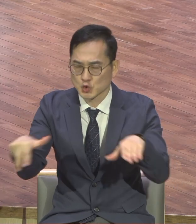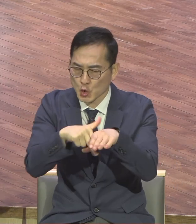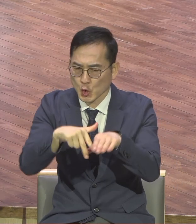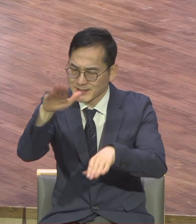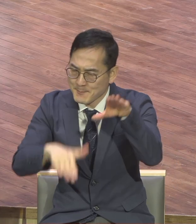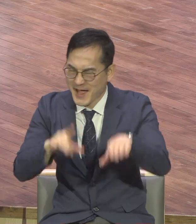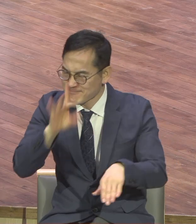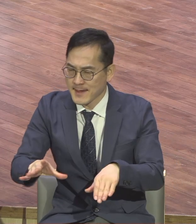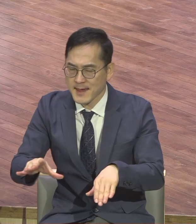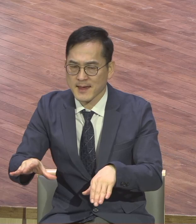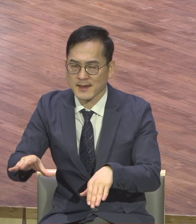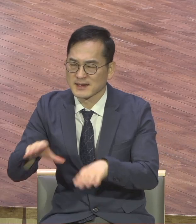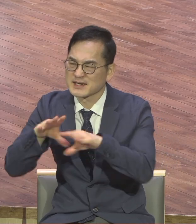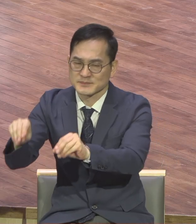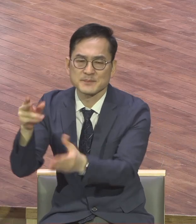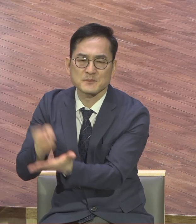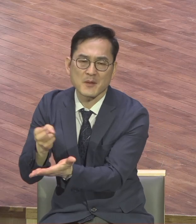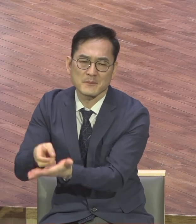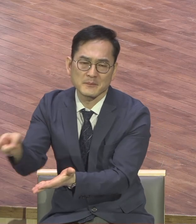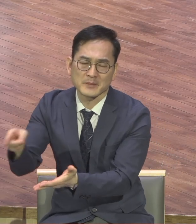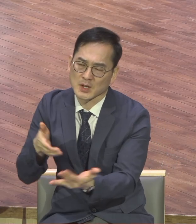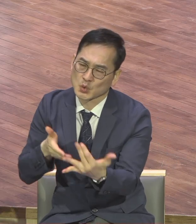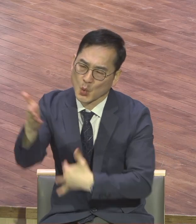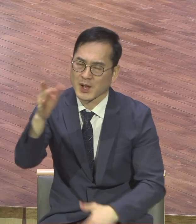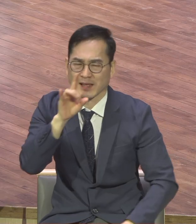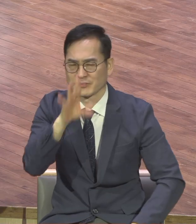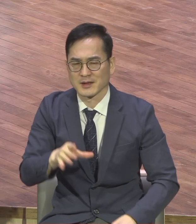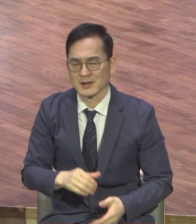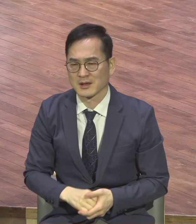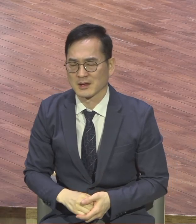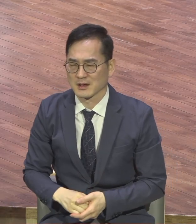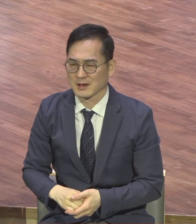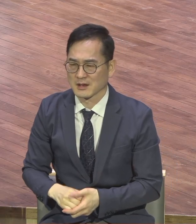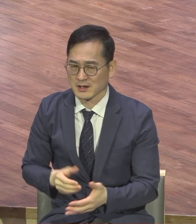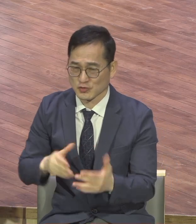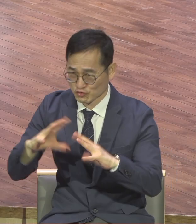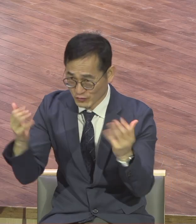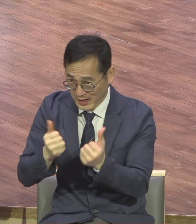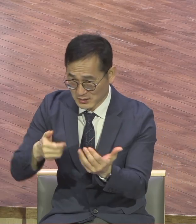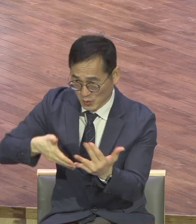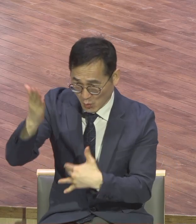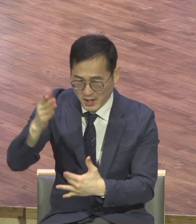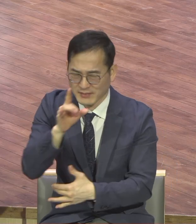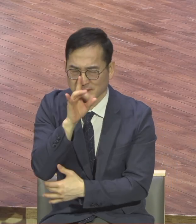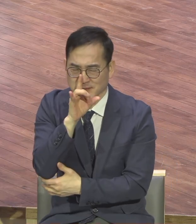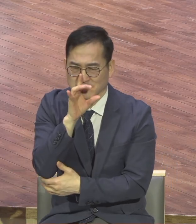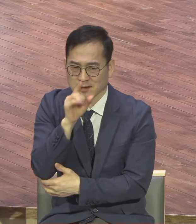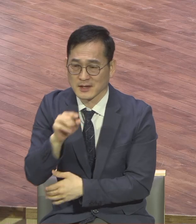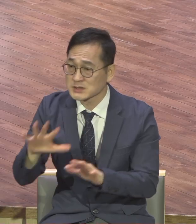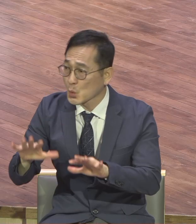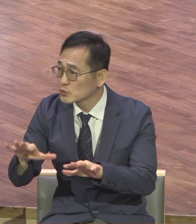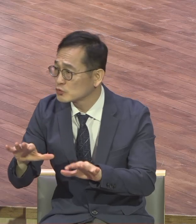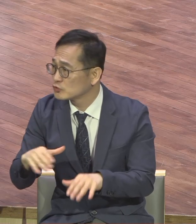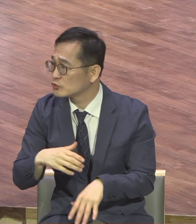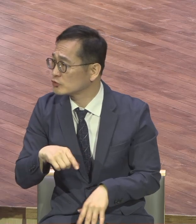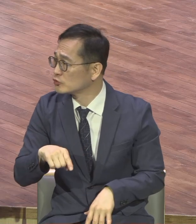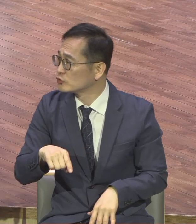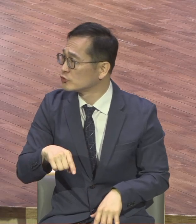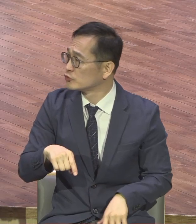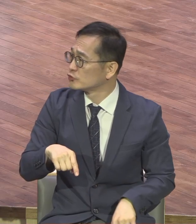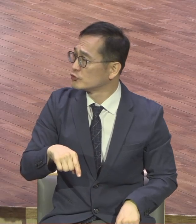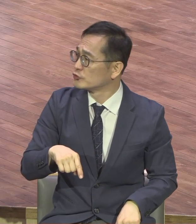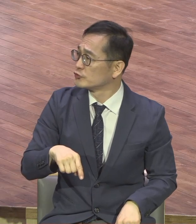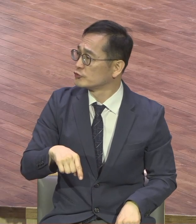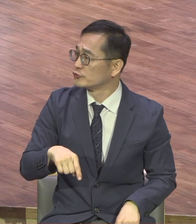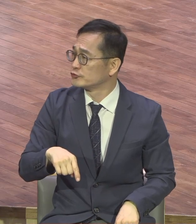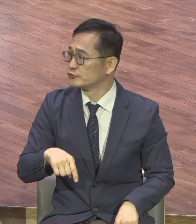전 국회의원도 오늘 참석하시고 강서구청 후보, 국민의힘 후보께서도 오늘 참석을